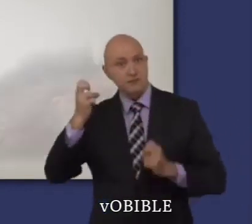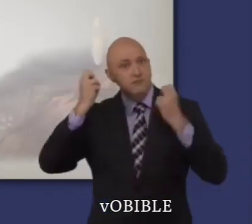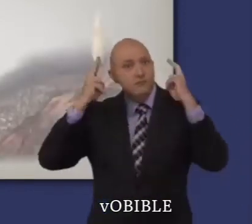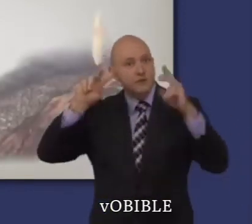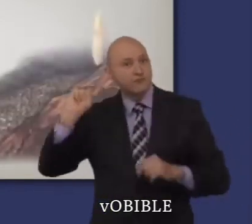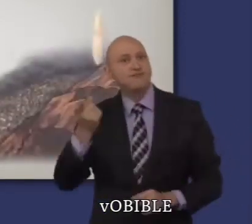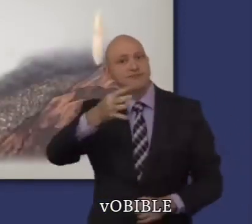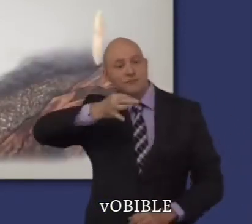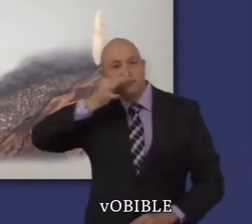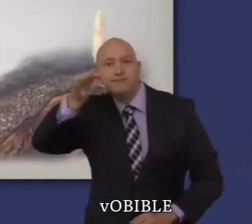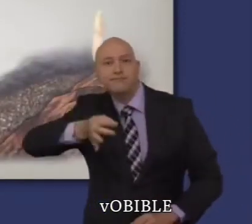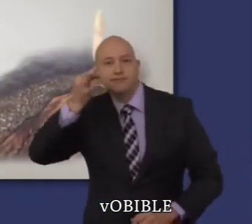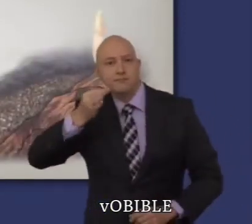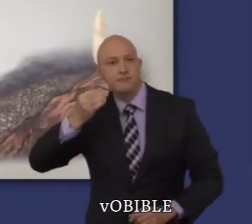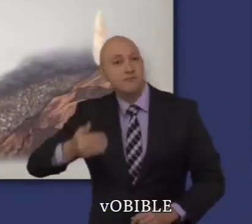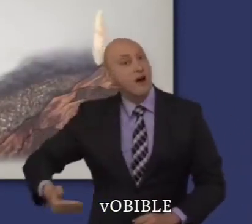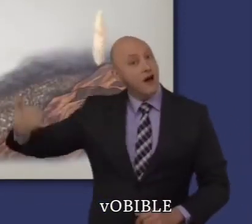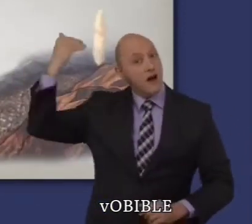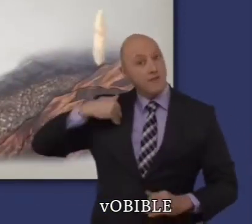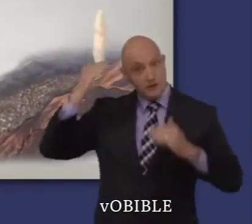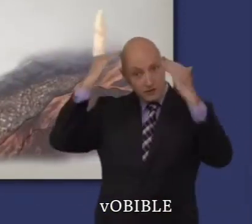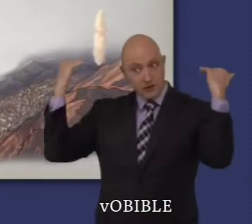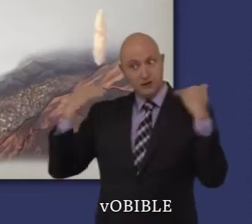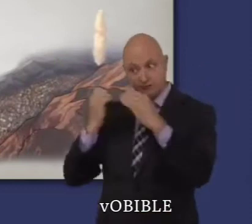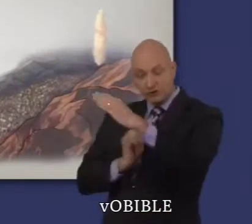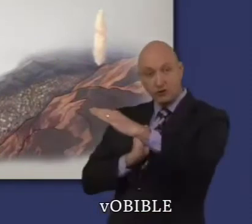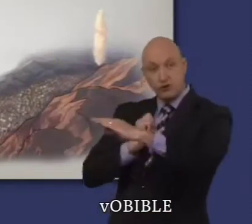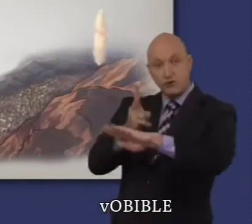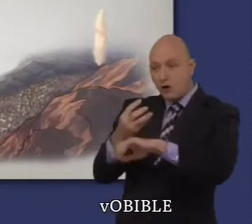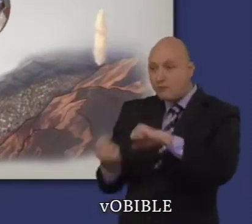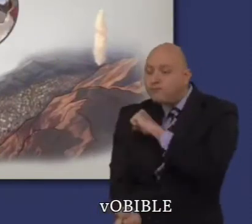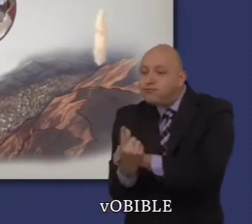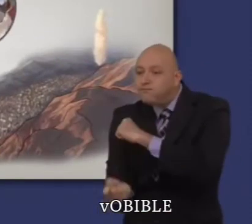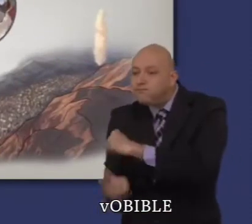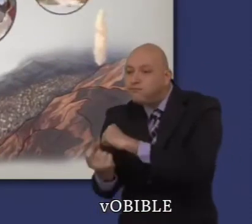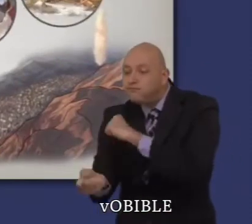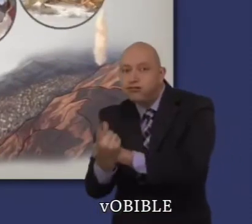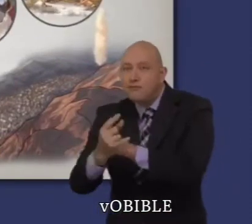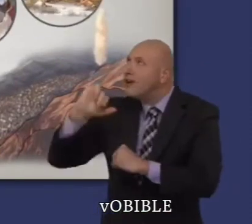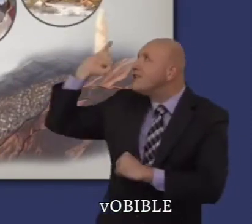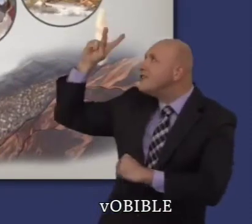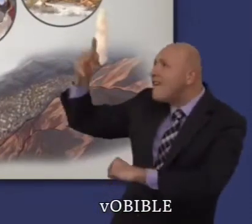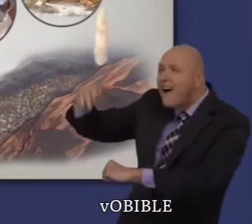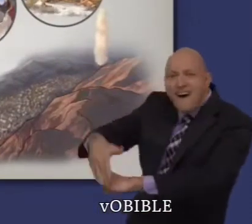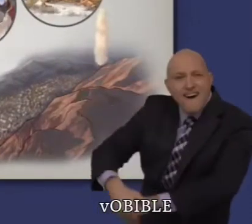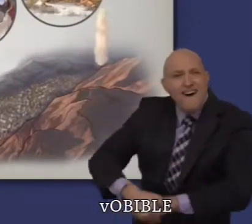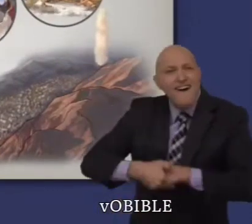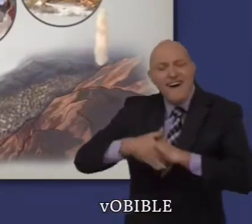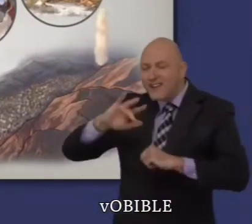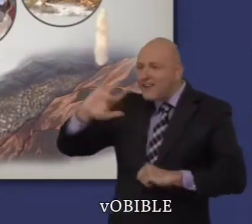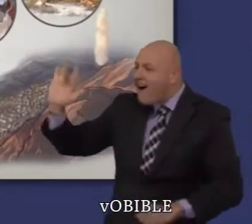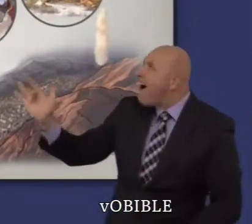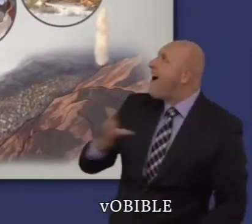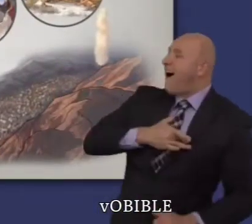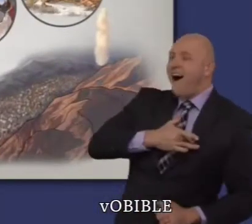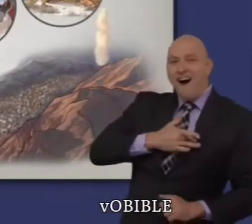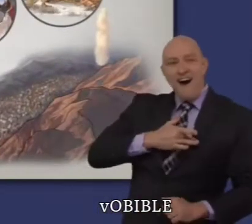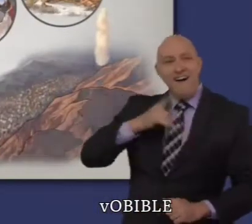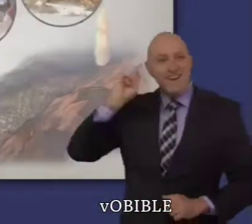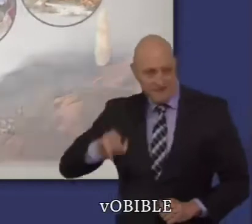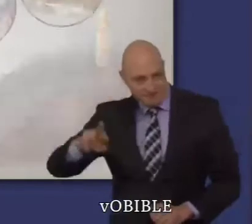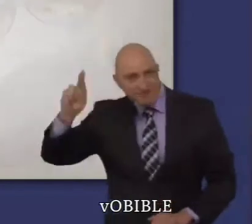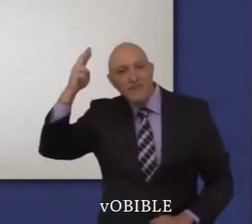se compose principalement de 4 discours de Moïse, d'un chant qu'il a récité et d'une bénédiction qu'il a prononcée. Dans